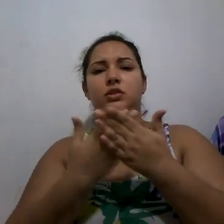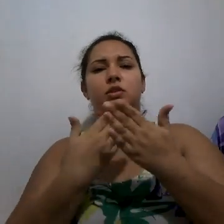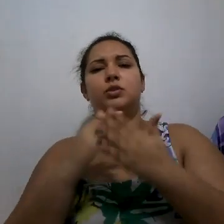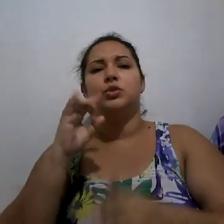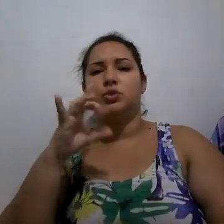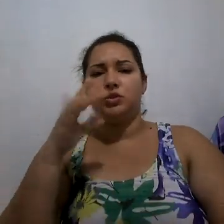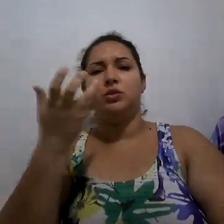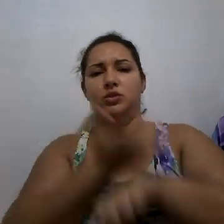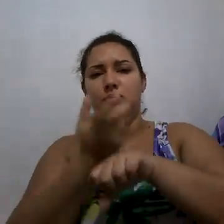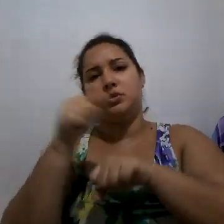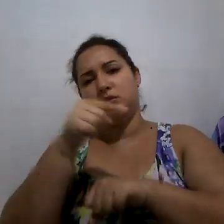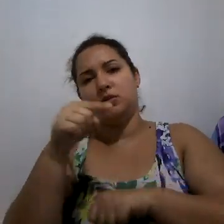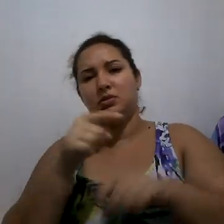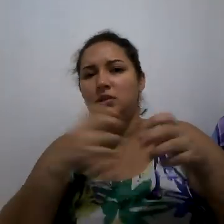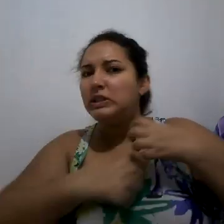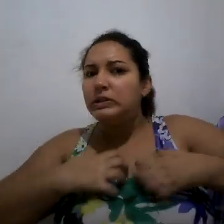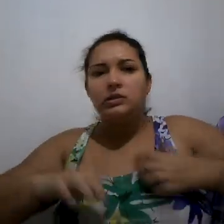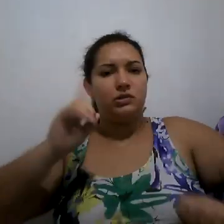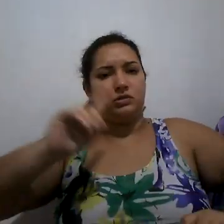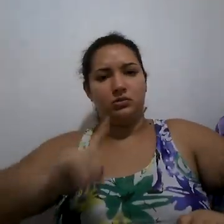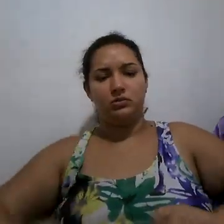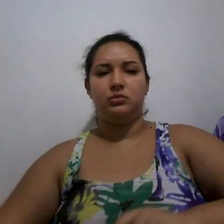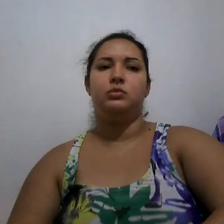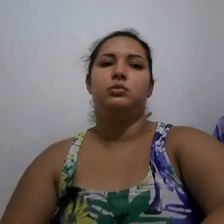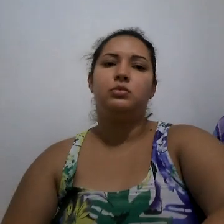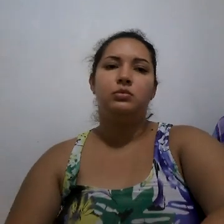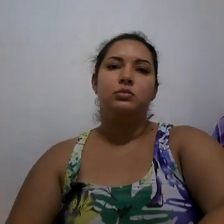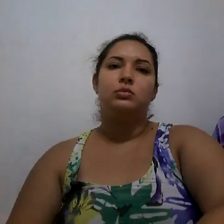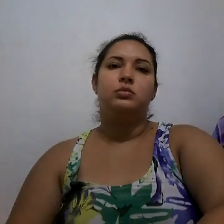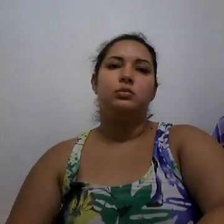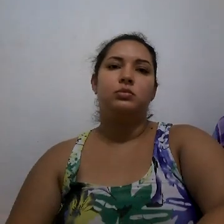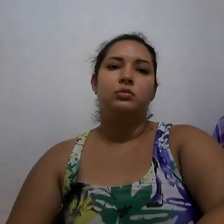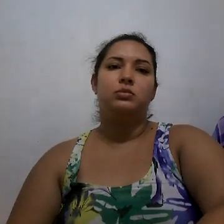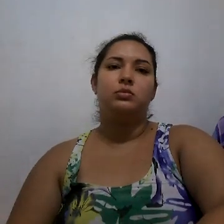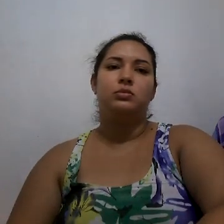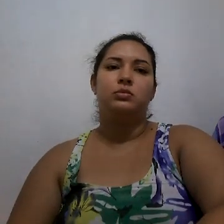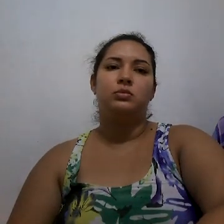se desespere. Ok? Então, Pedro perguntou se fosse